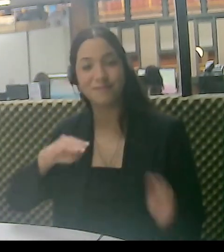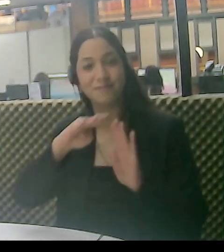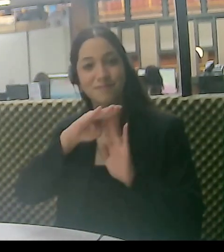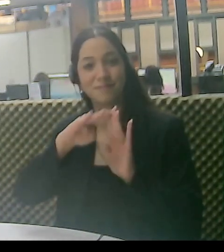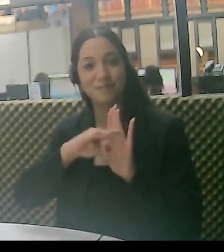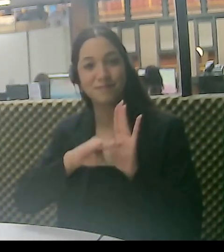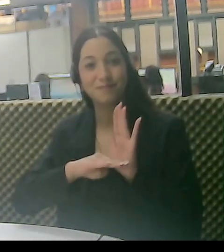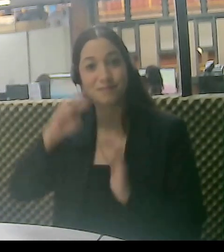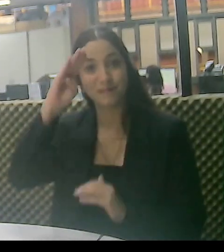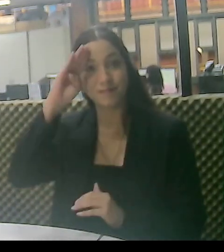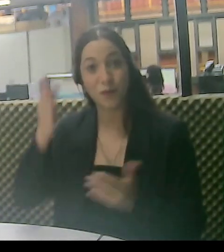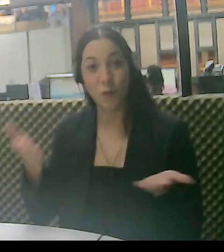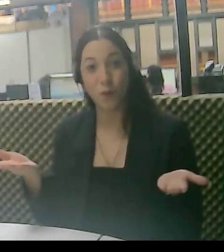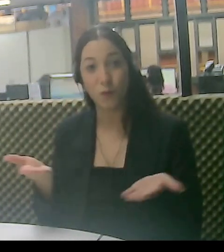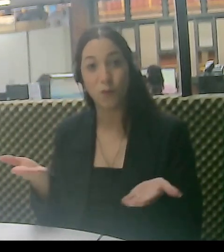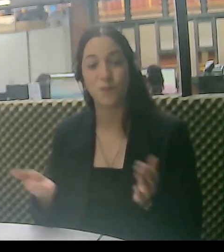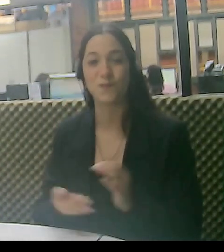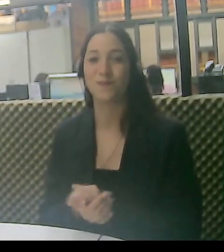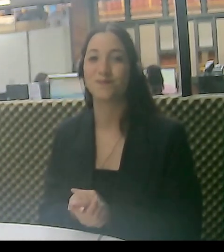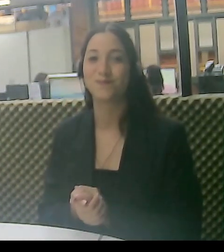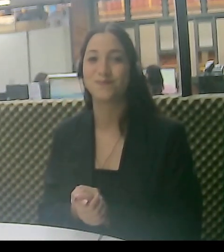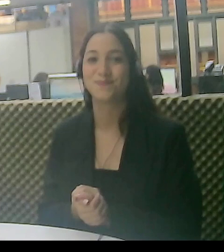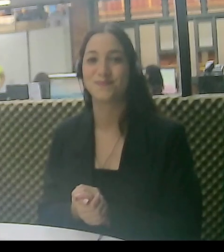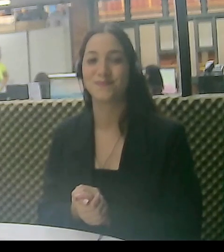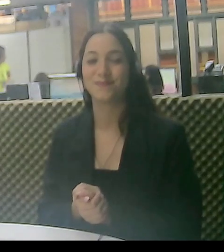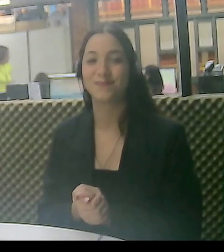destaques desta edição.